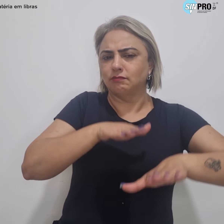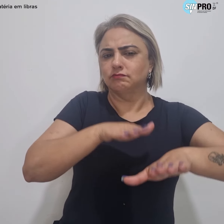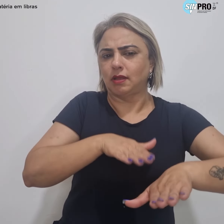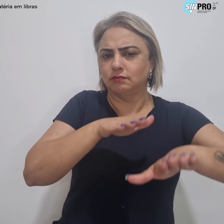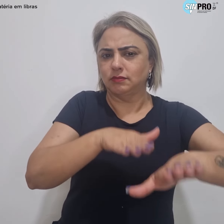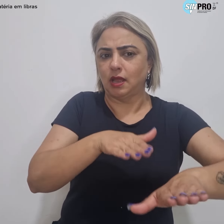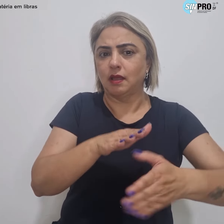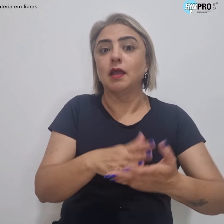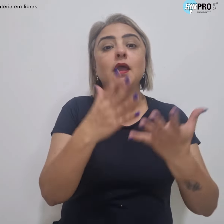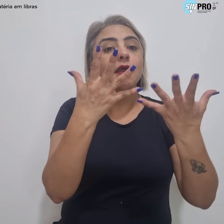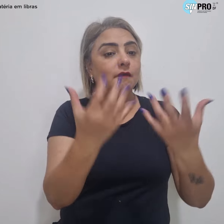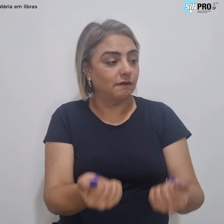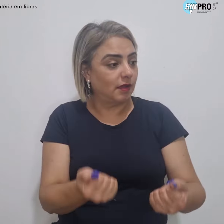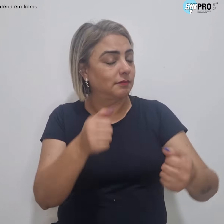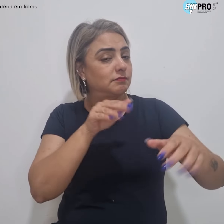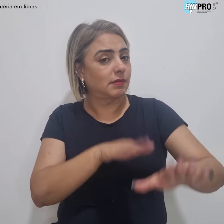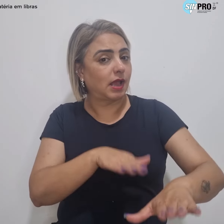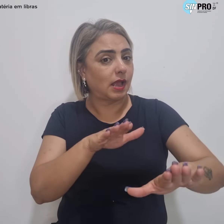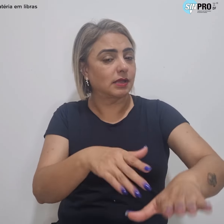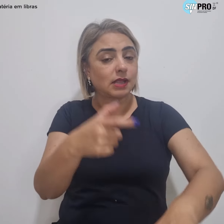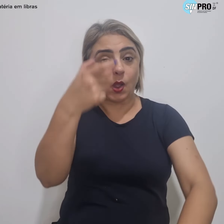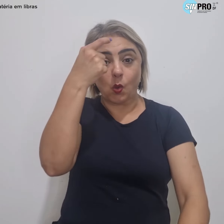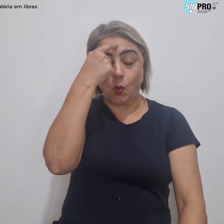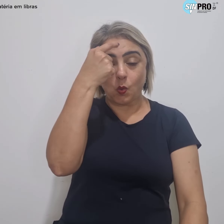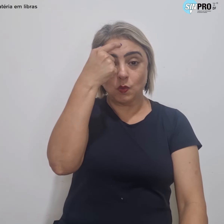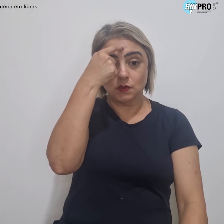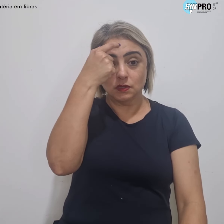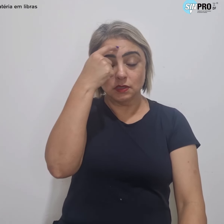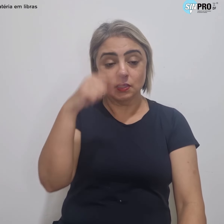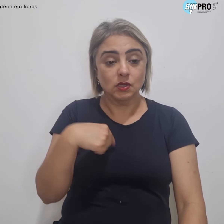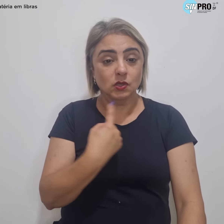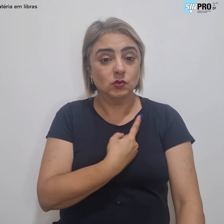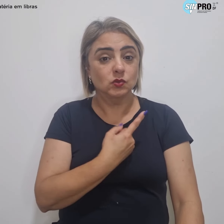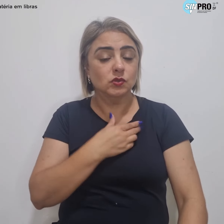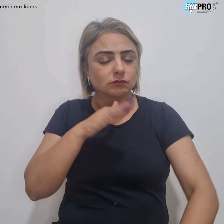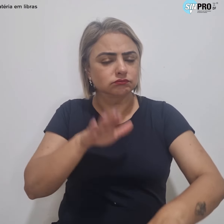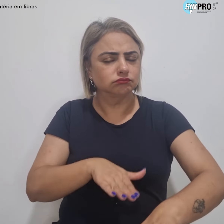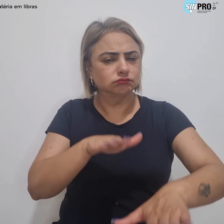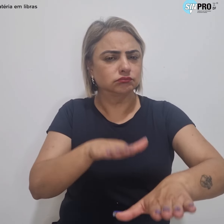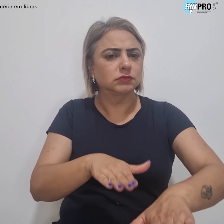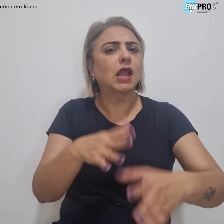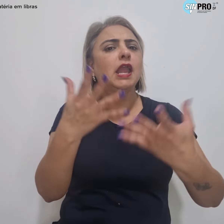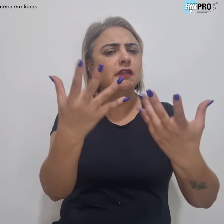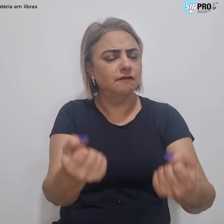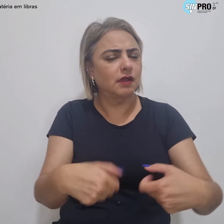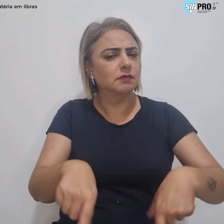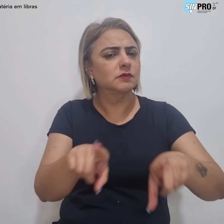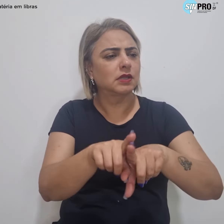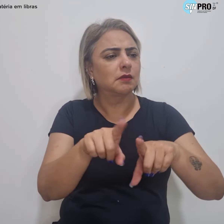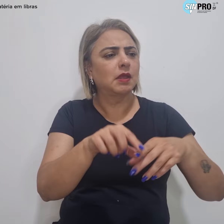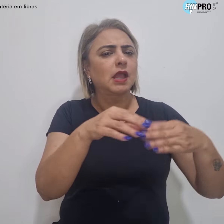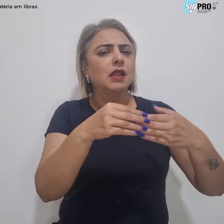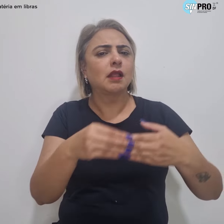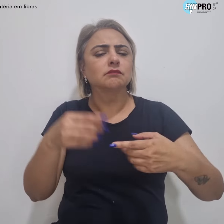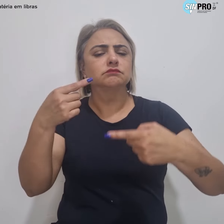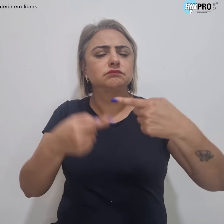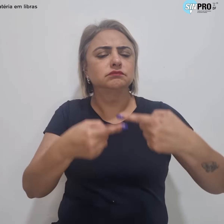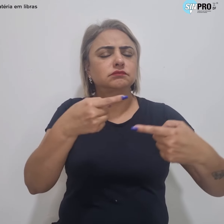Vamos marchar conscientes dos nossos passos e vamos também levar a discussão de todos